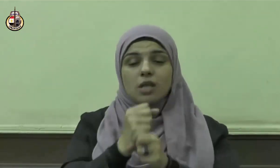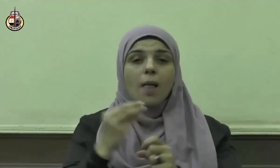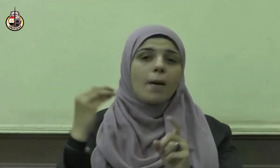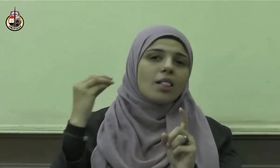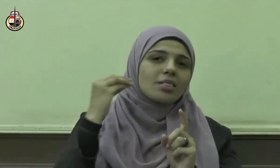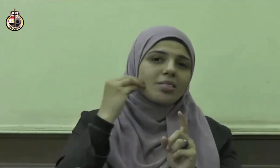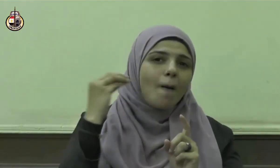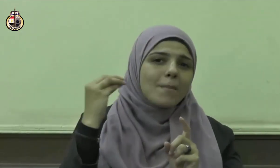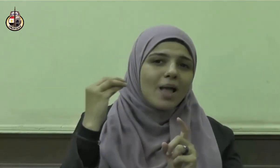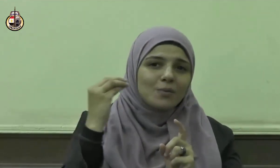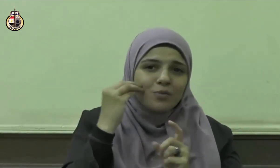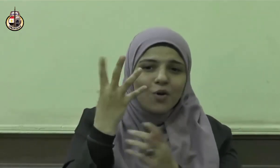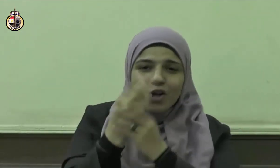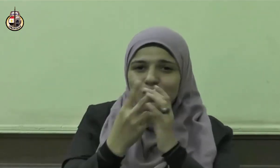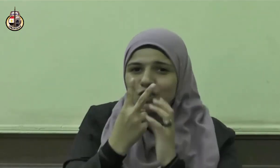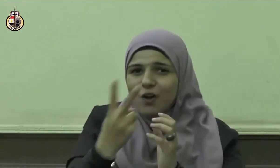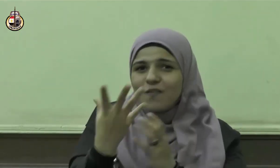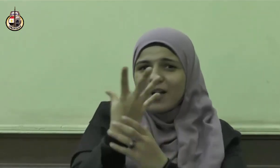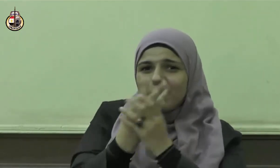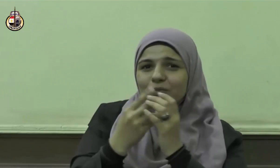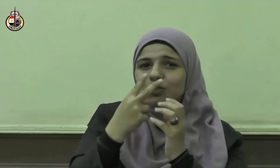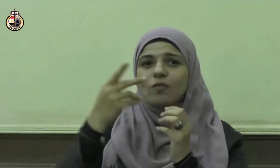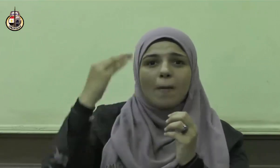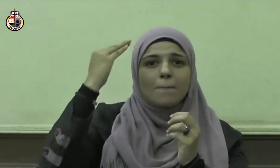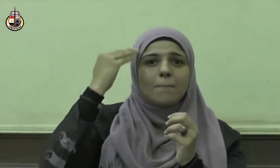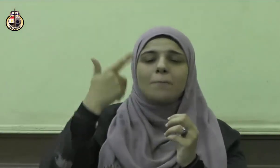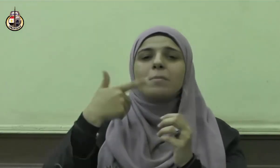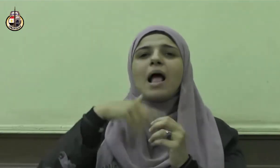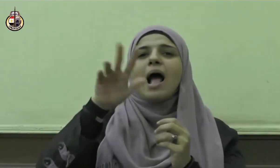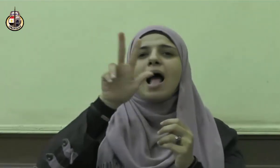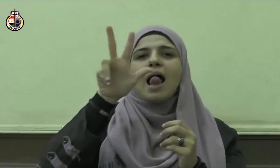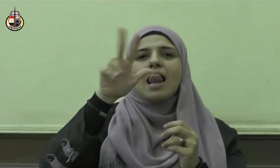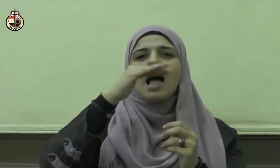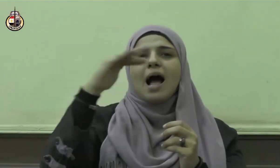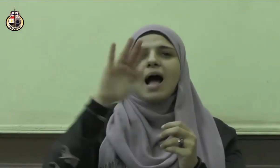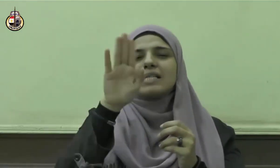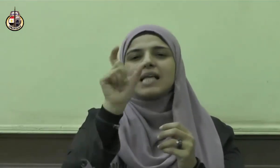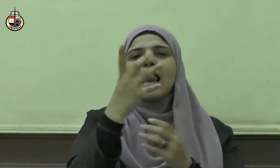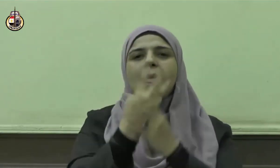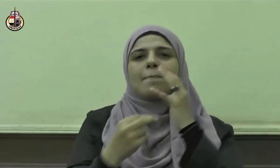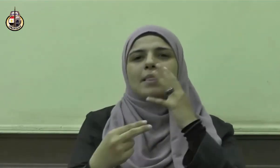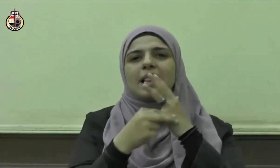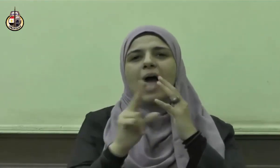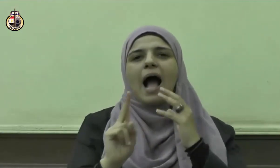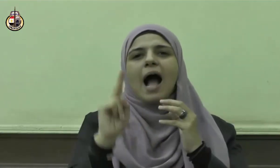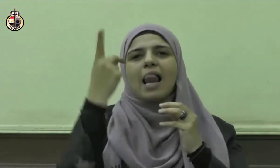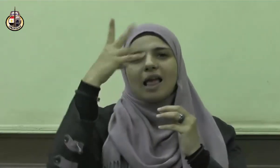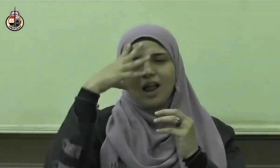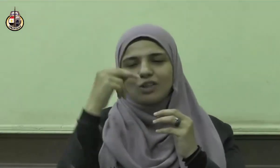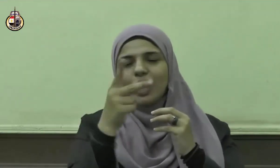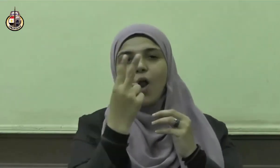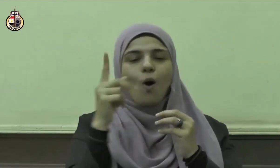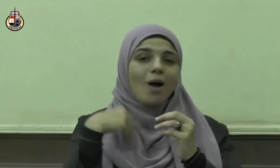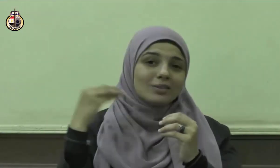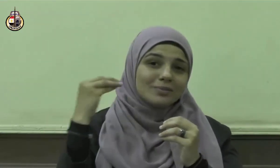وسلم أمامه سيدنا الحسن بن علي رضي الله عنهما، فقال